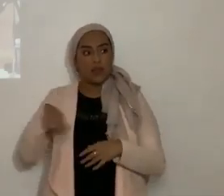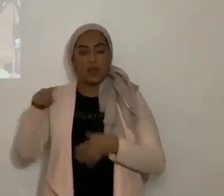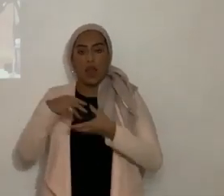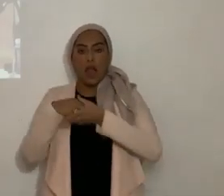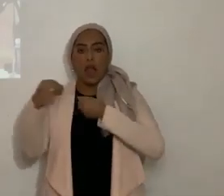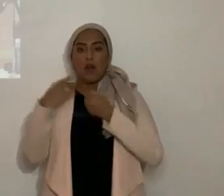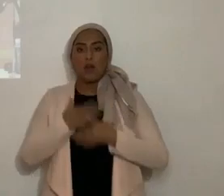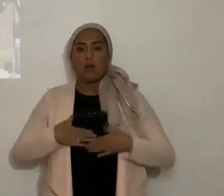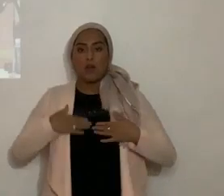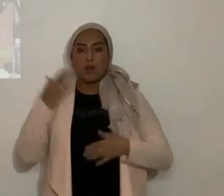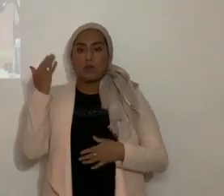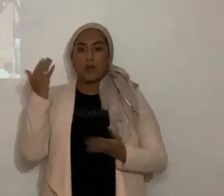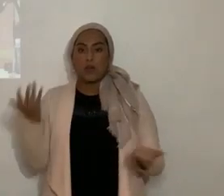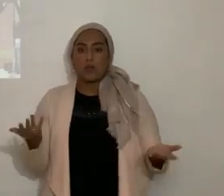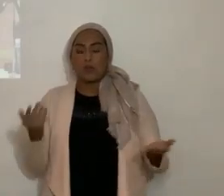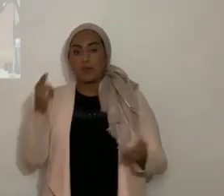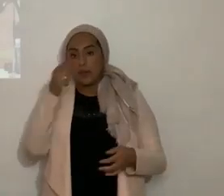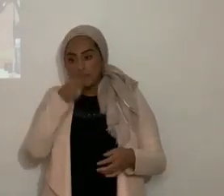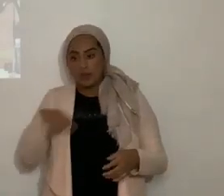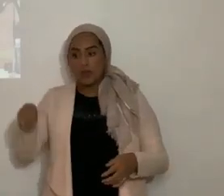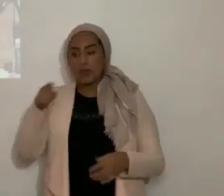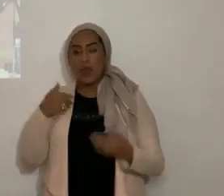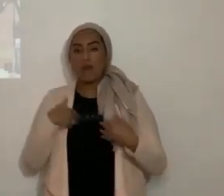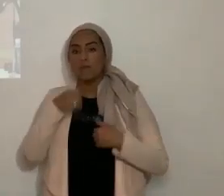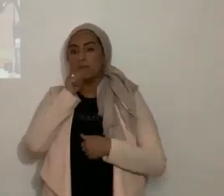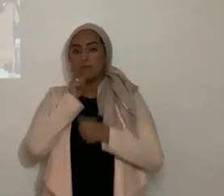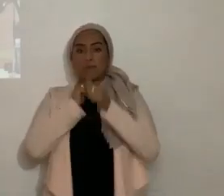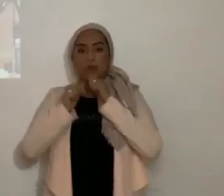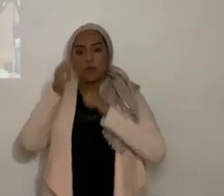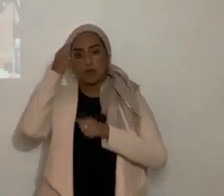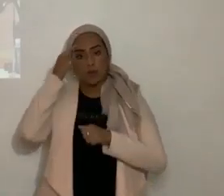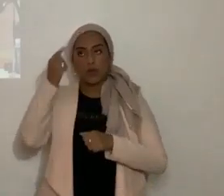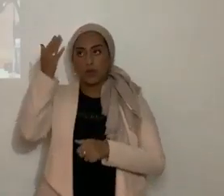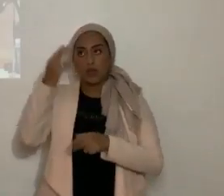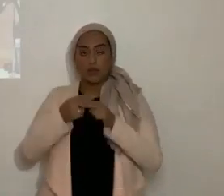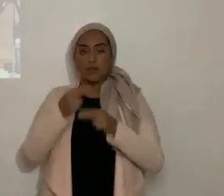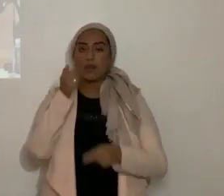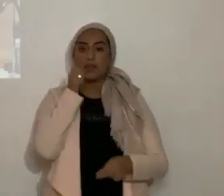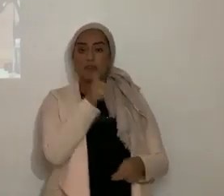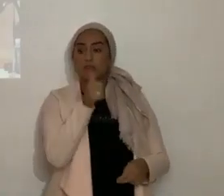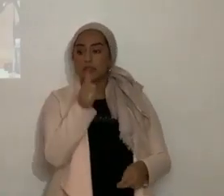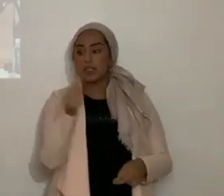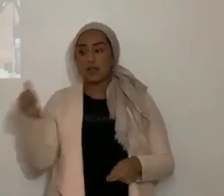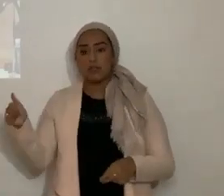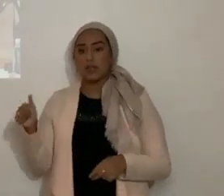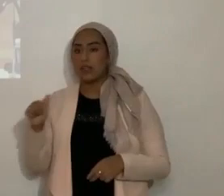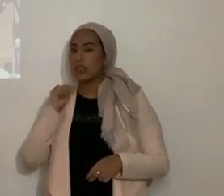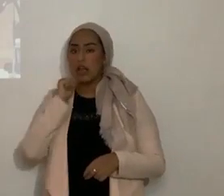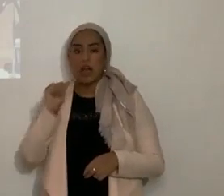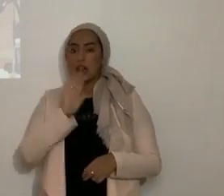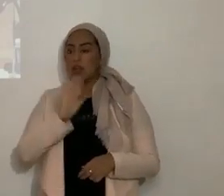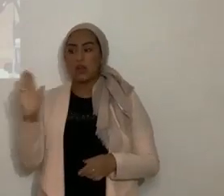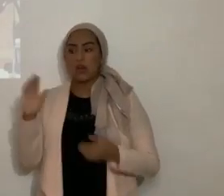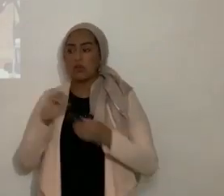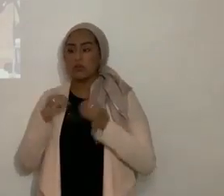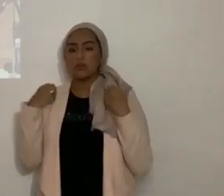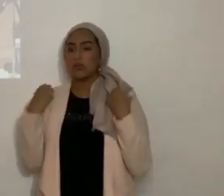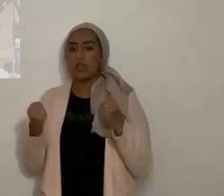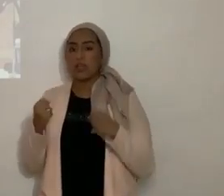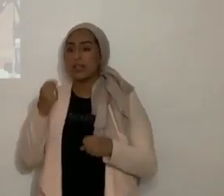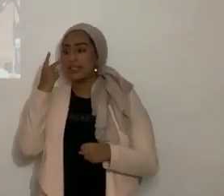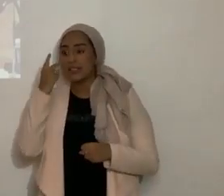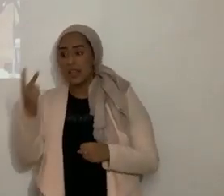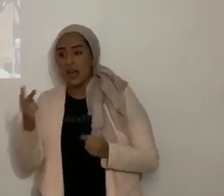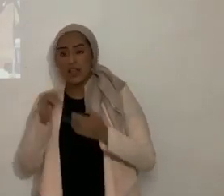salieron gozosos? Porque padecieron por el nombre. Ellos mismos, no en sus fuerzas, vieron